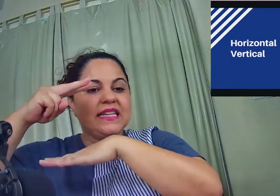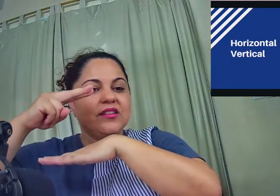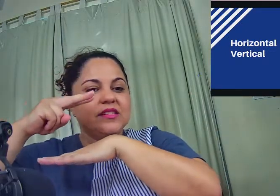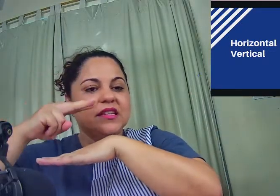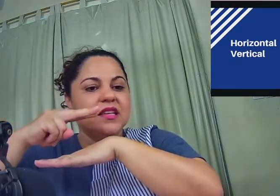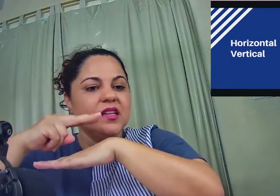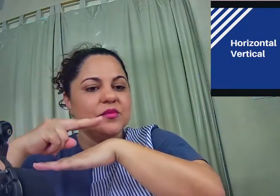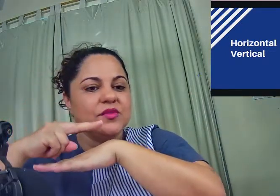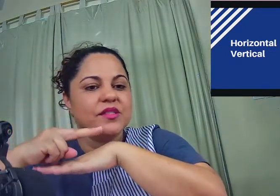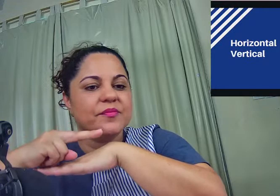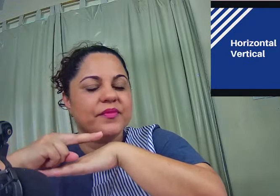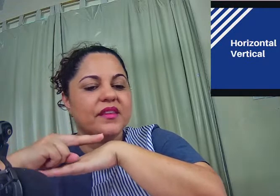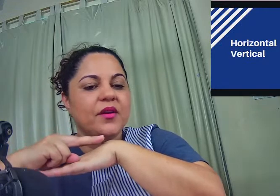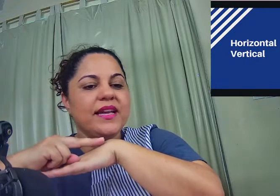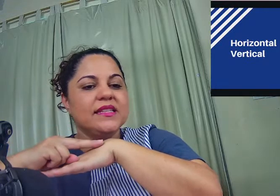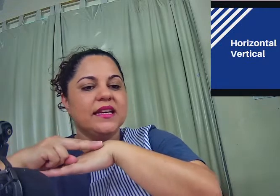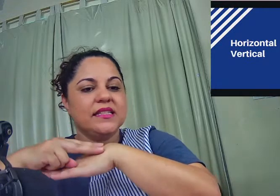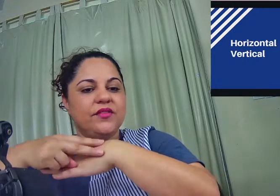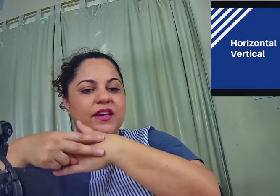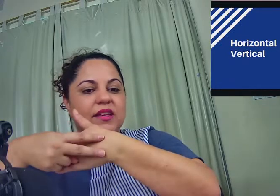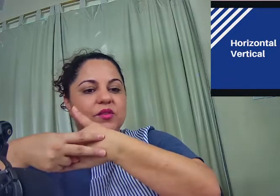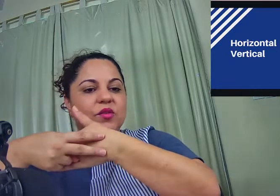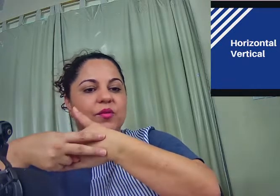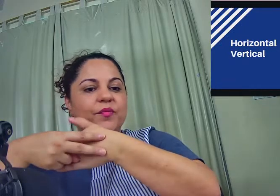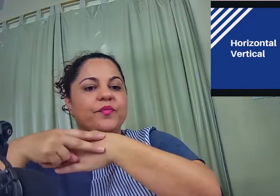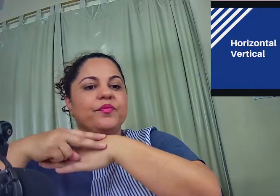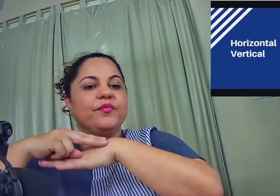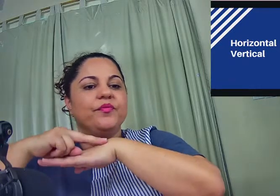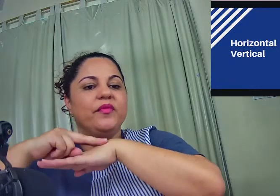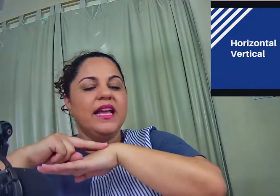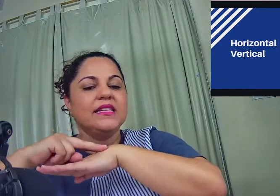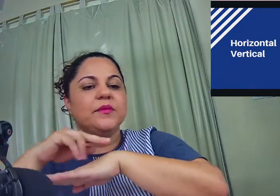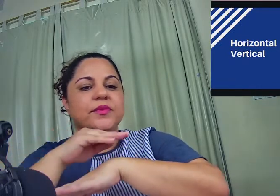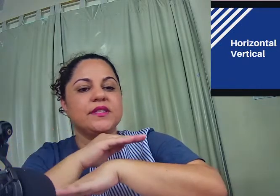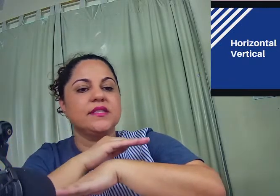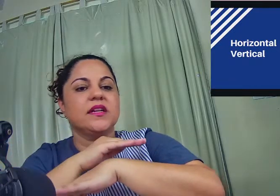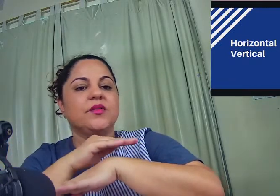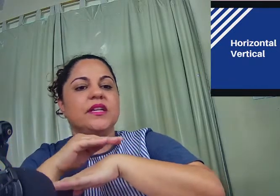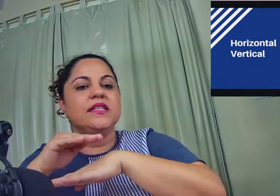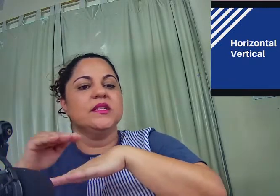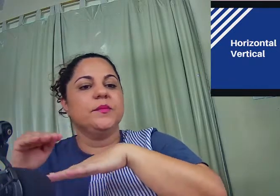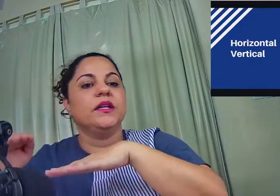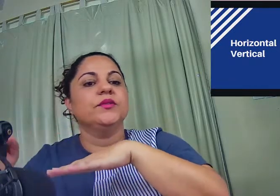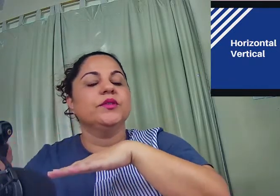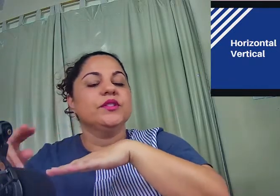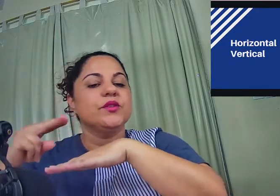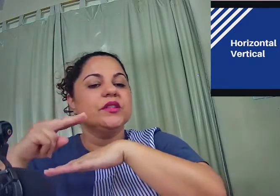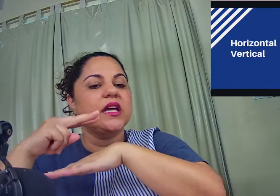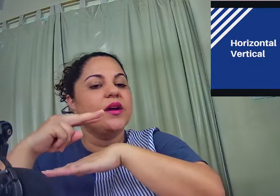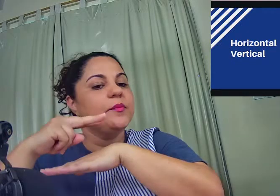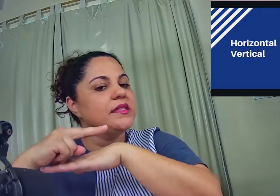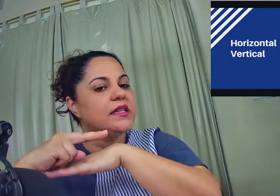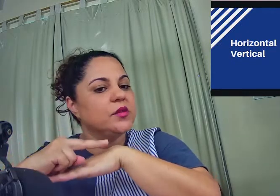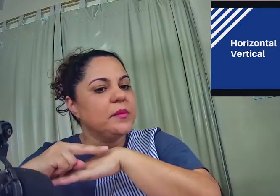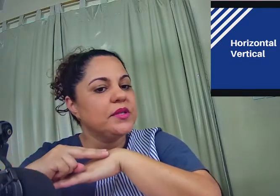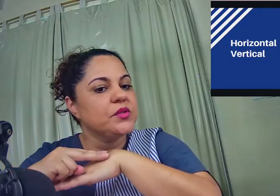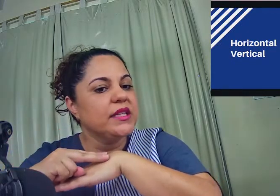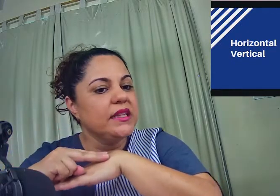nós deitamos? Então, esse classificador, nessa posição, nesse plano horizontal, representa uma pessoa